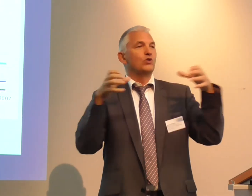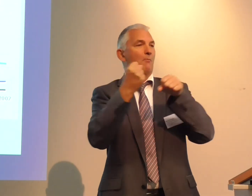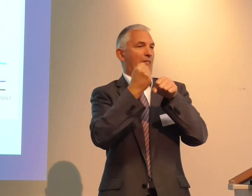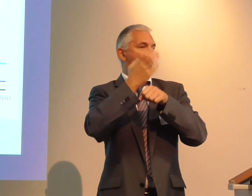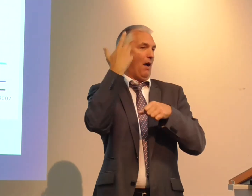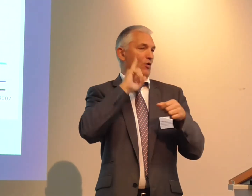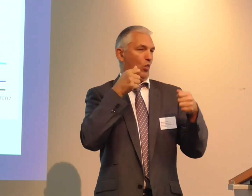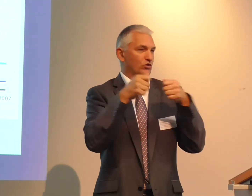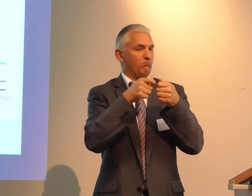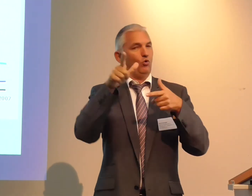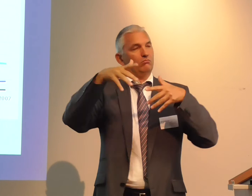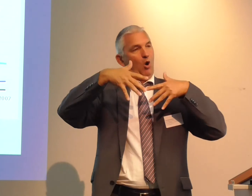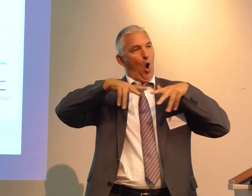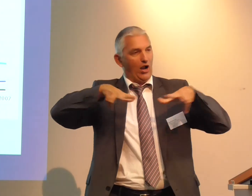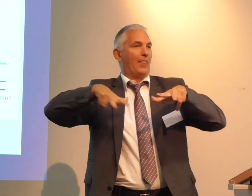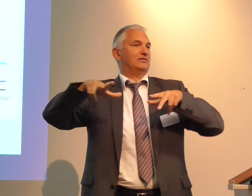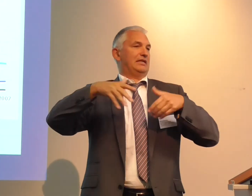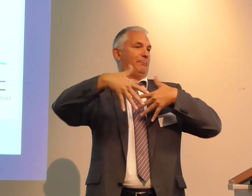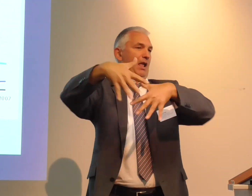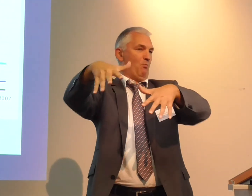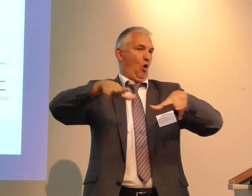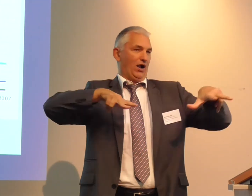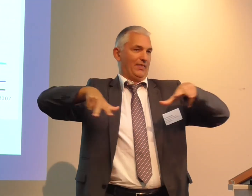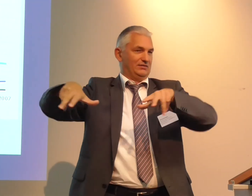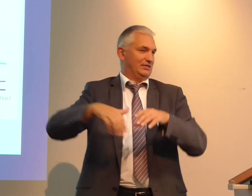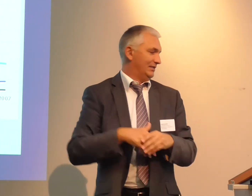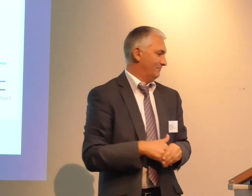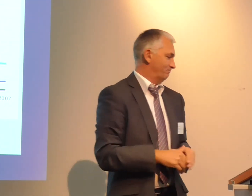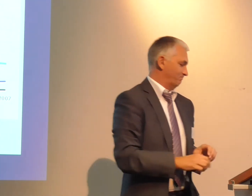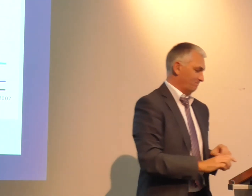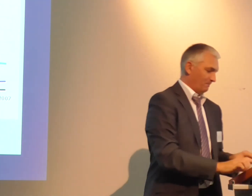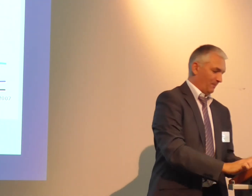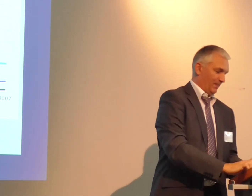als Aktionsgruppe gegründet hat, als Gruppe vom Deutschen Gehörlosenbund, hat diese Demo organisiert.